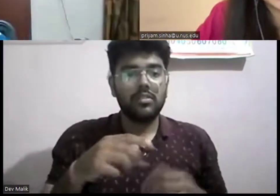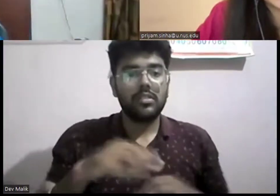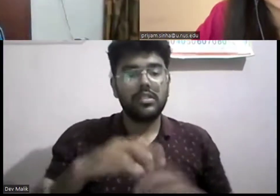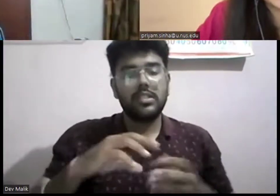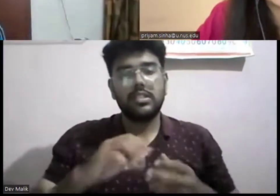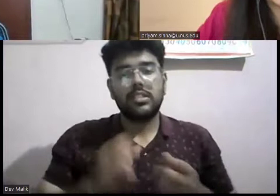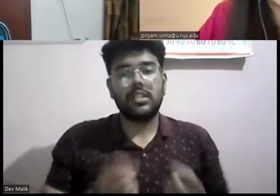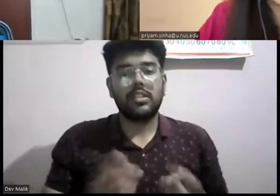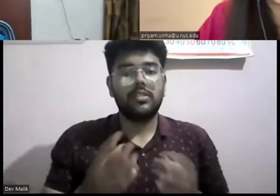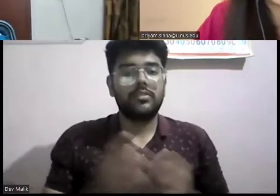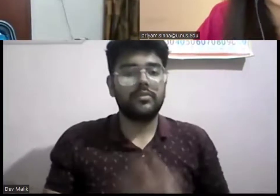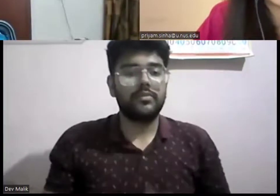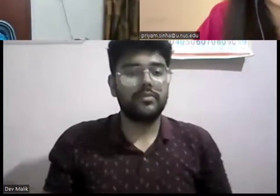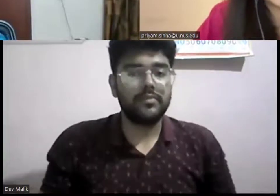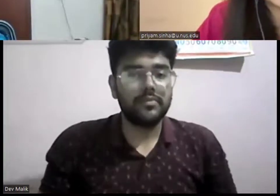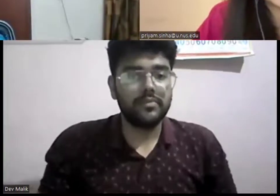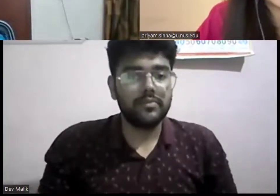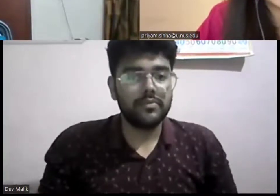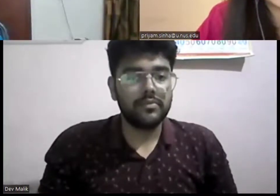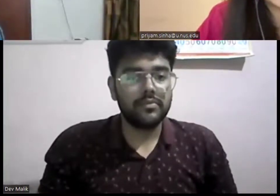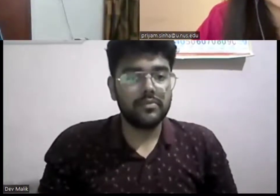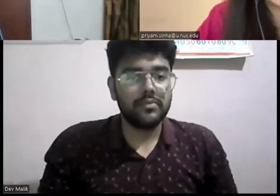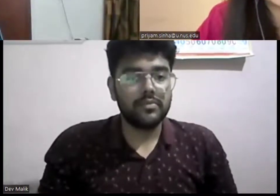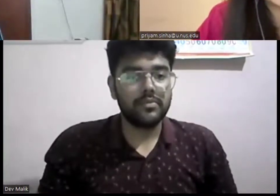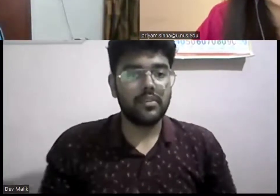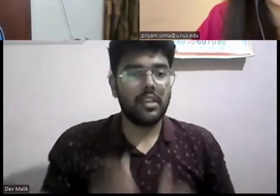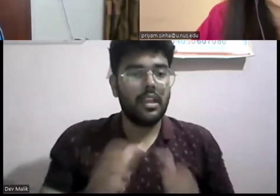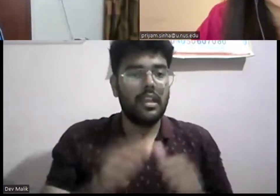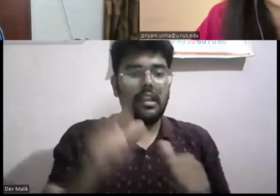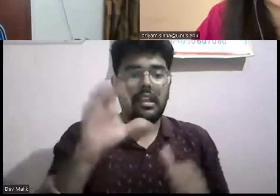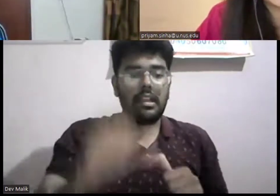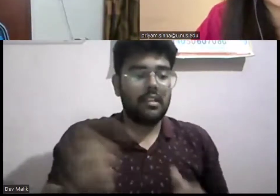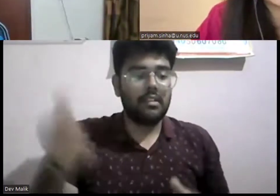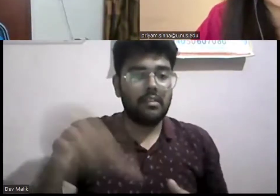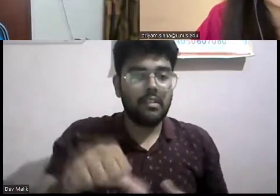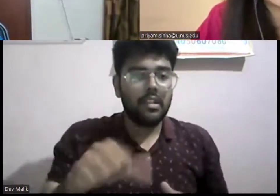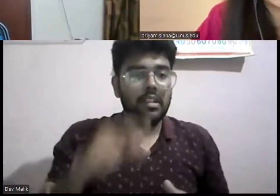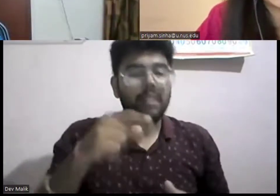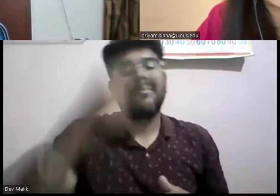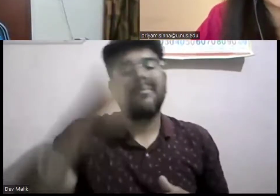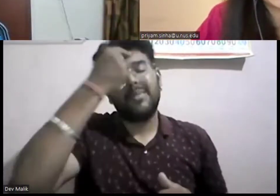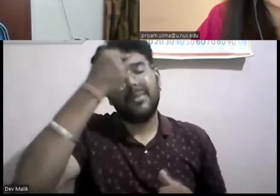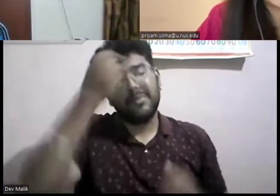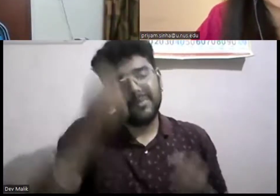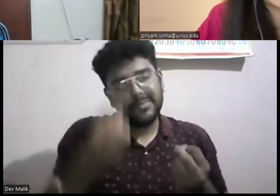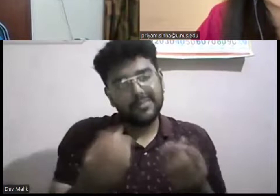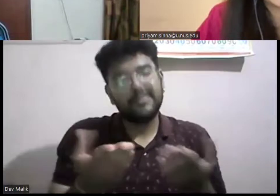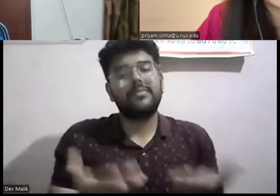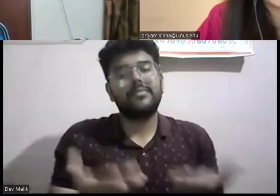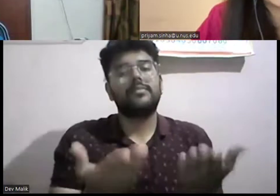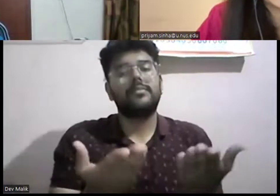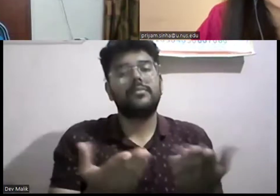दिमाग. जब तक एक्सेस नहीं है तो वो तो सारी प्रॉब्लम ही वहीं से शुरू हो जाती है.